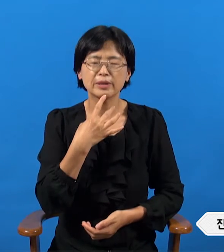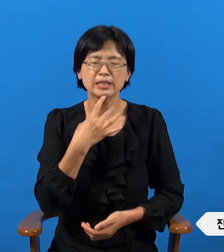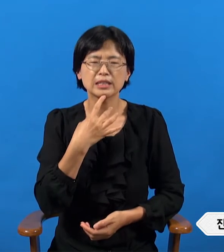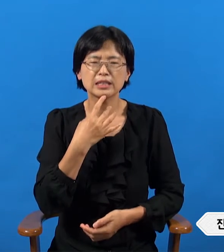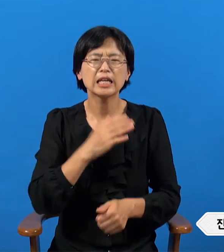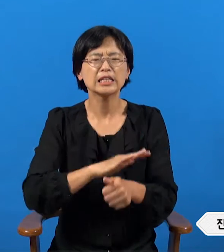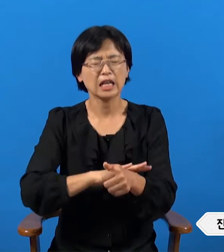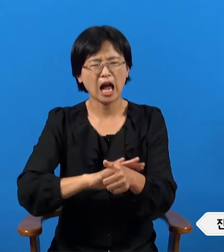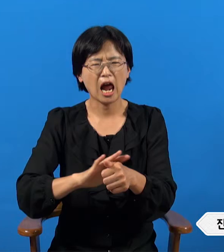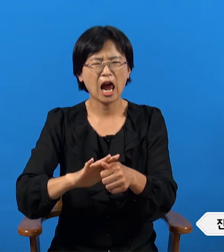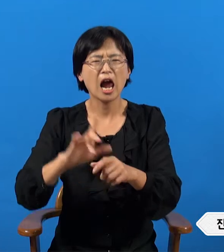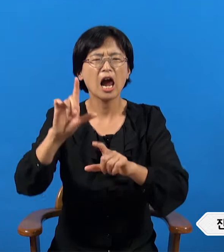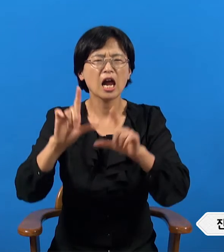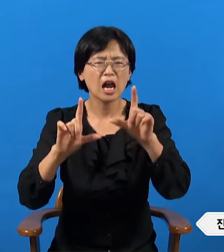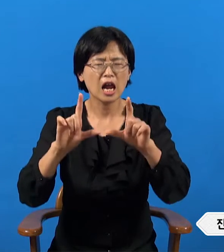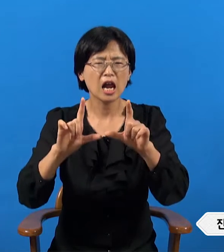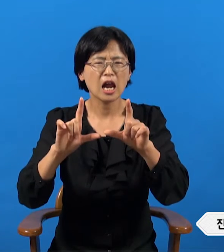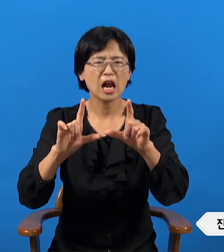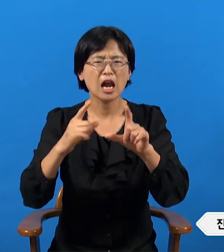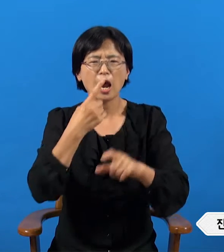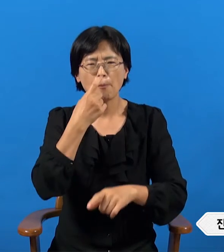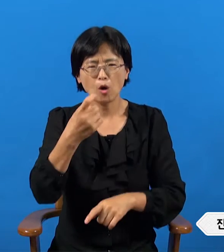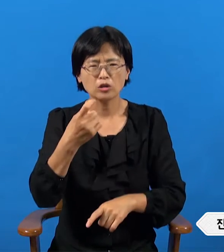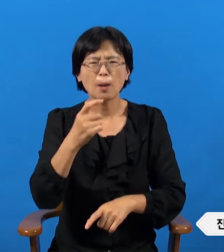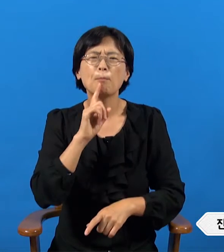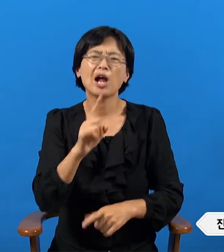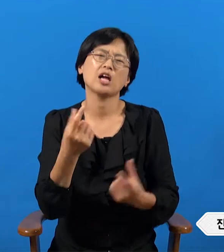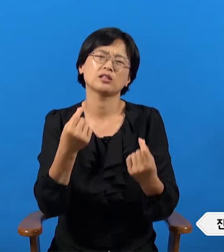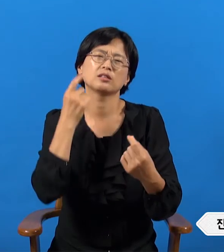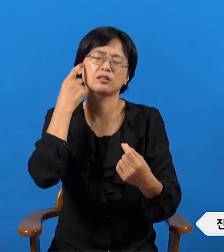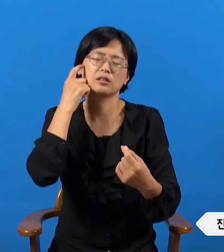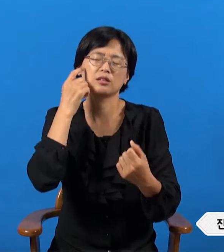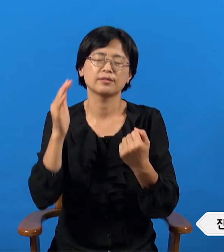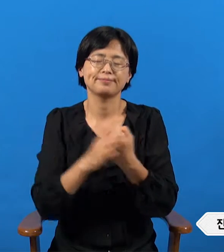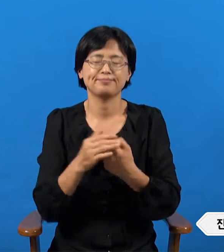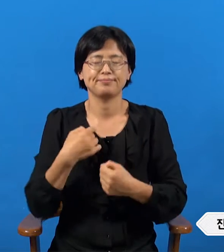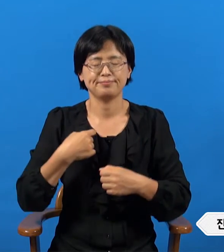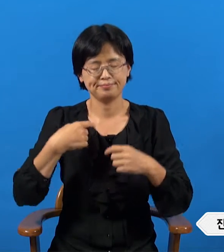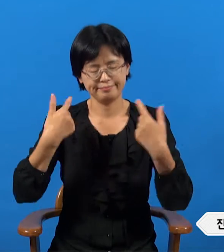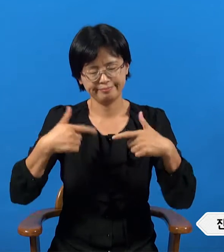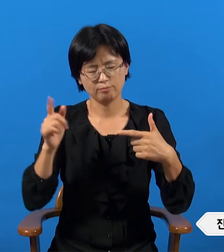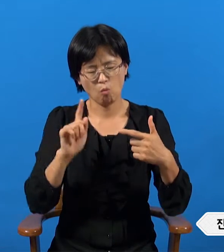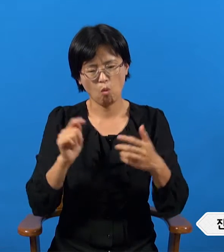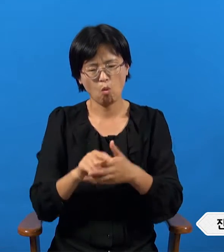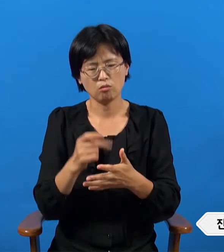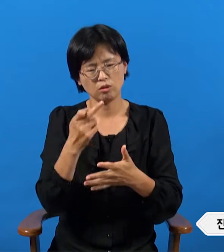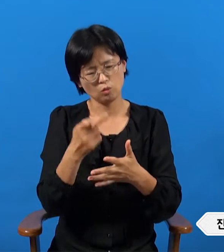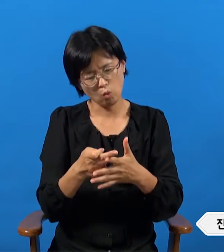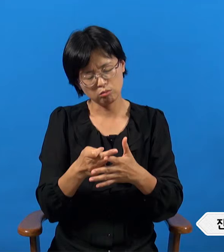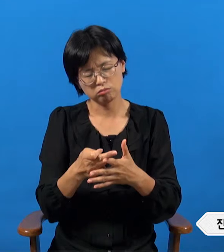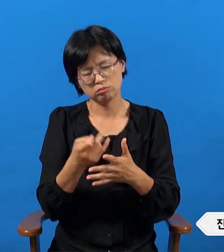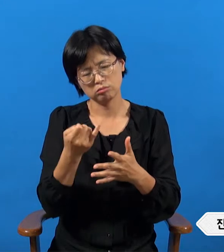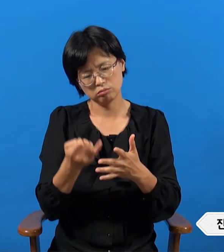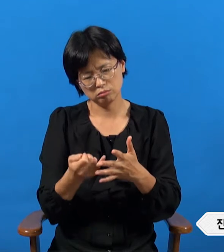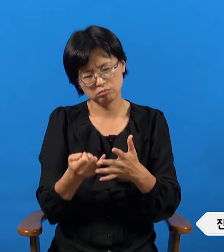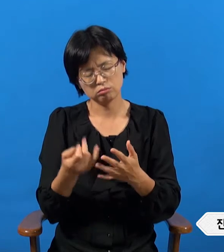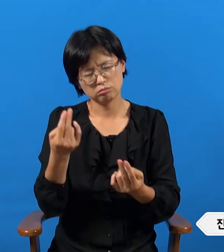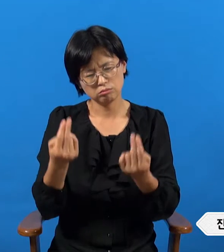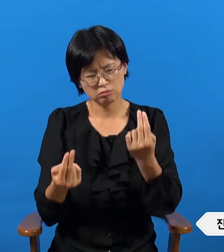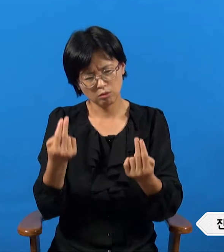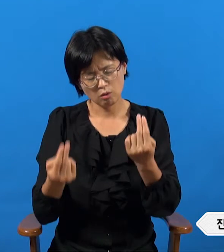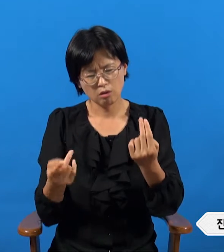귀만 잘생겼다는 말처럼 들립니다. 그래서 늘 생각할 때마다 나는 내